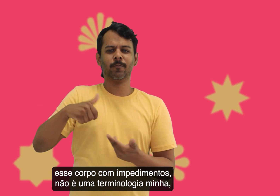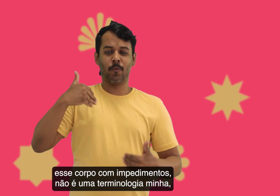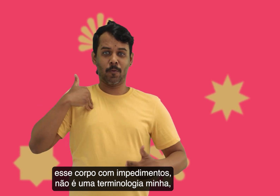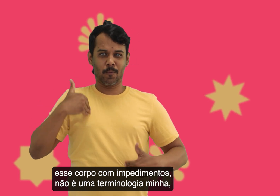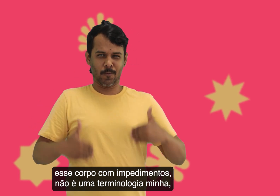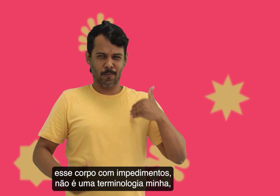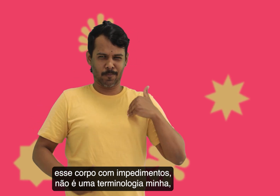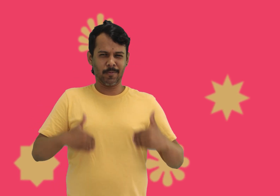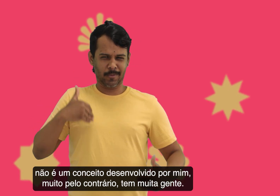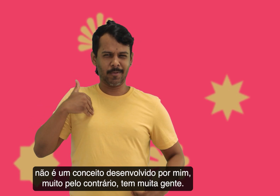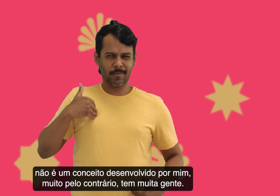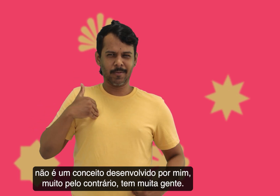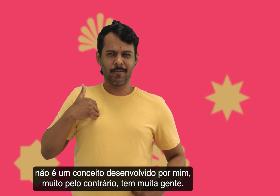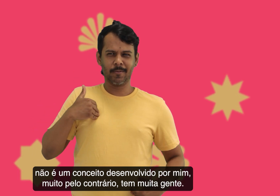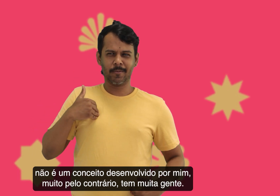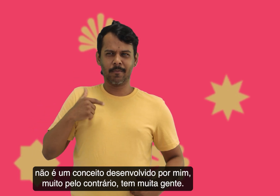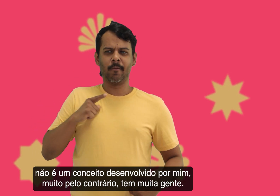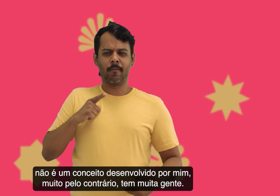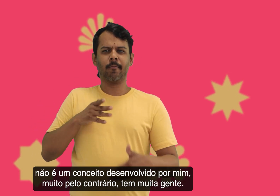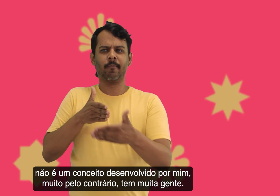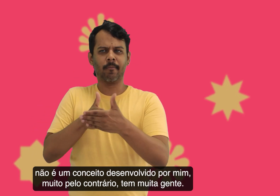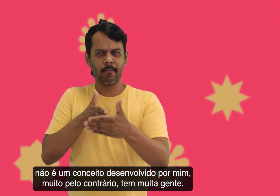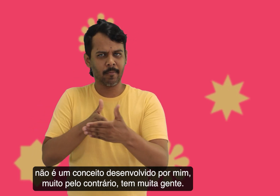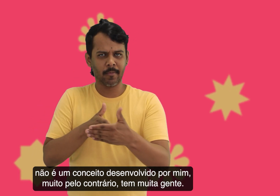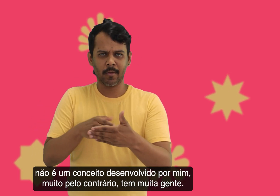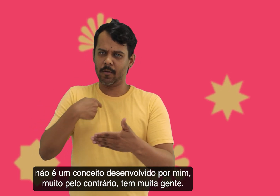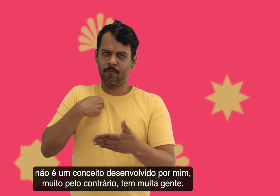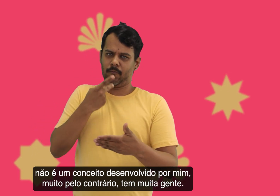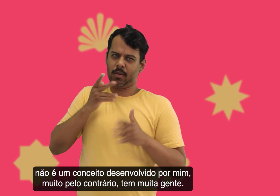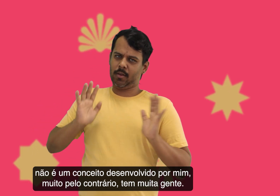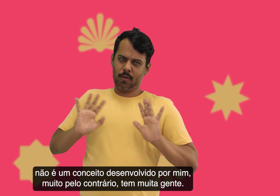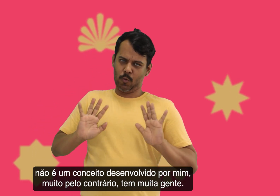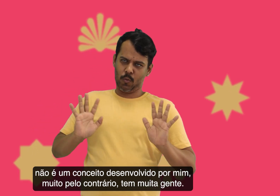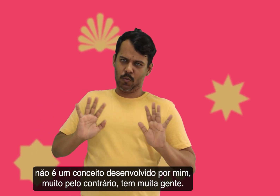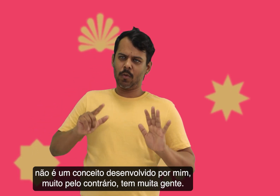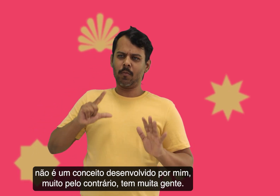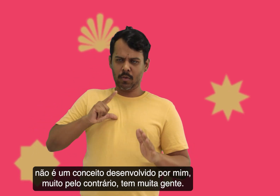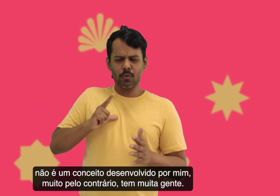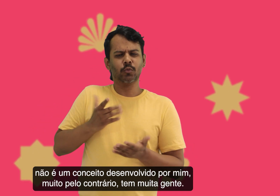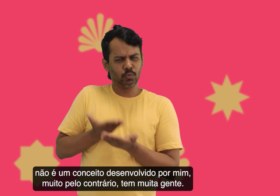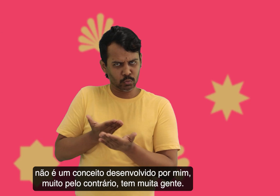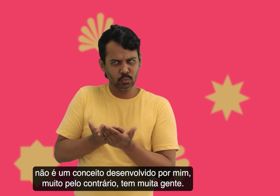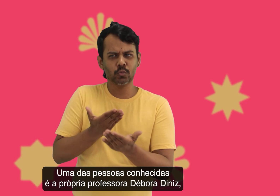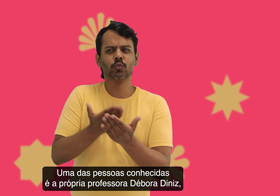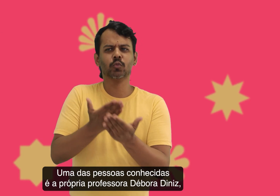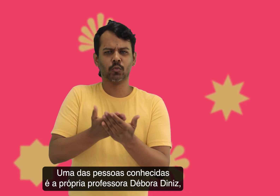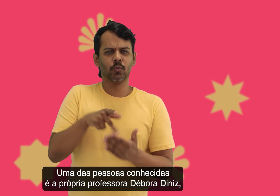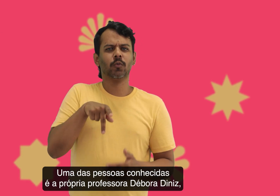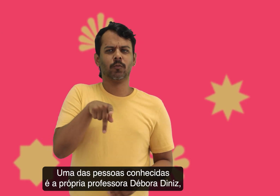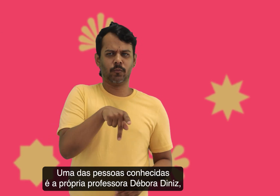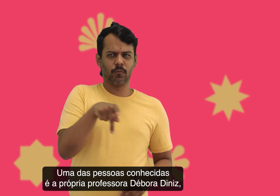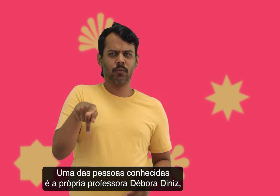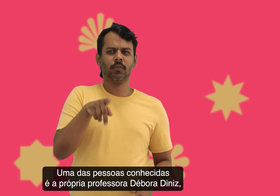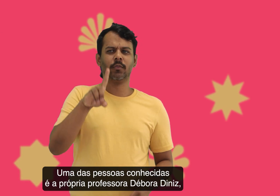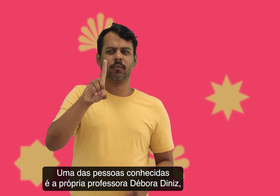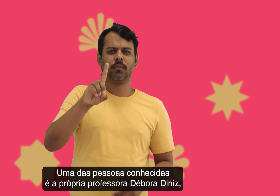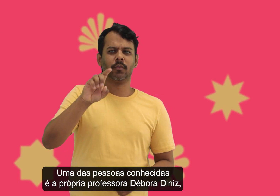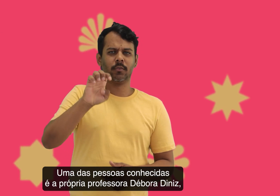uma terminologia minha, né? Não é um conceito desenvolvido por mim, muito pelo contrário. Tem muita gente, uma das pessoas conhecidas é a própria